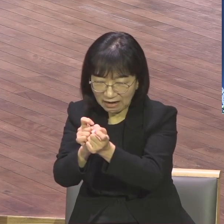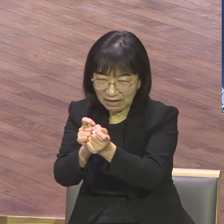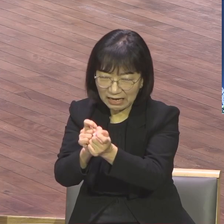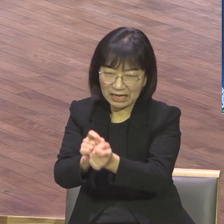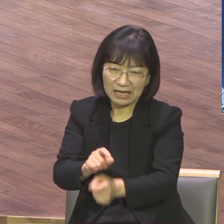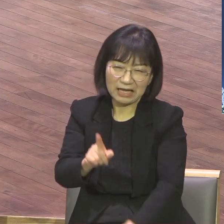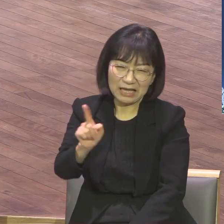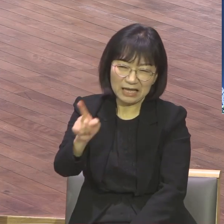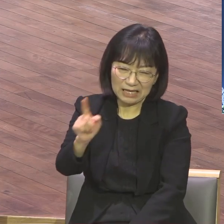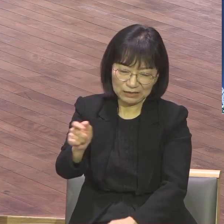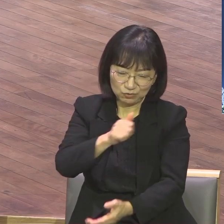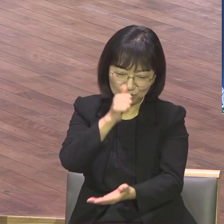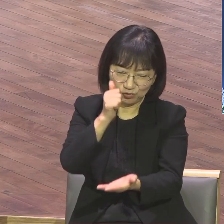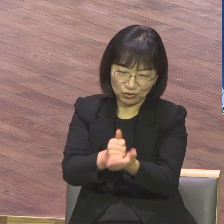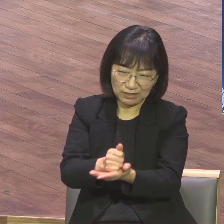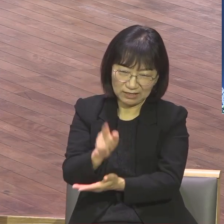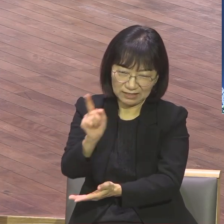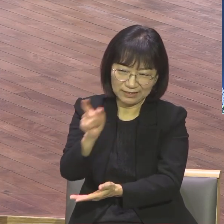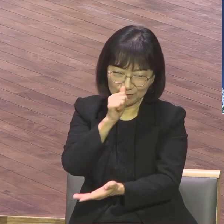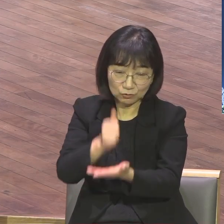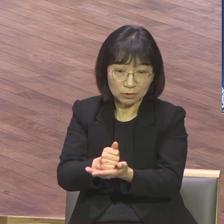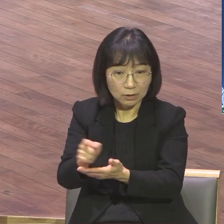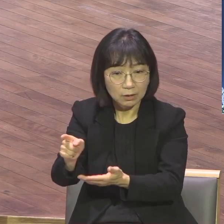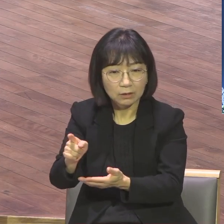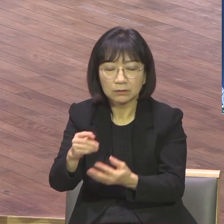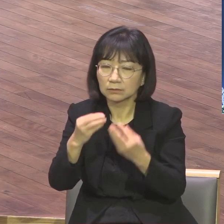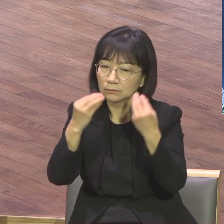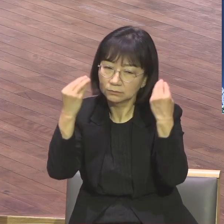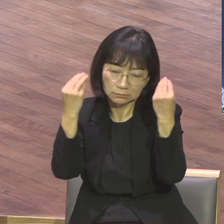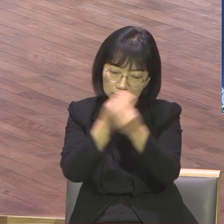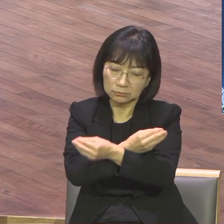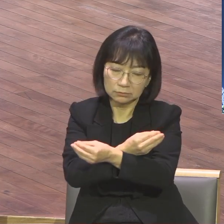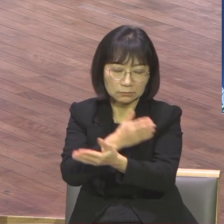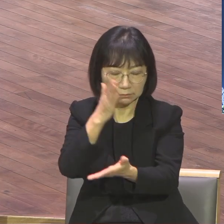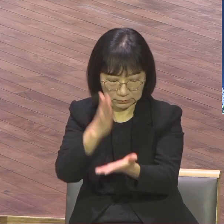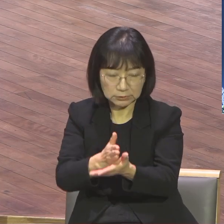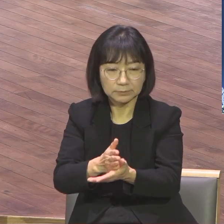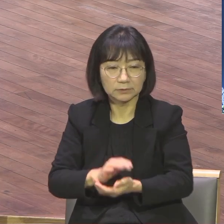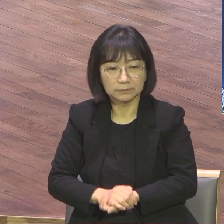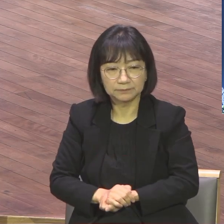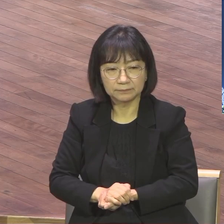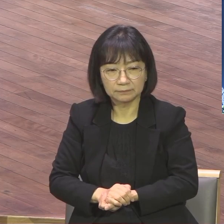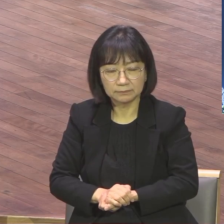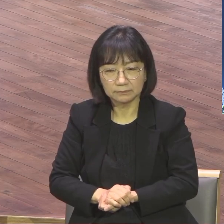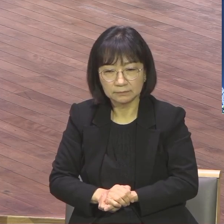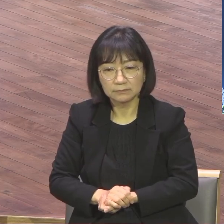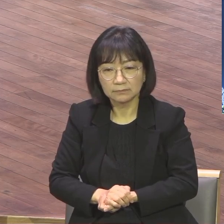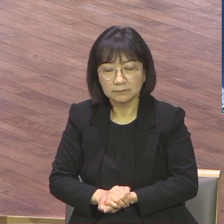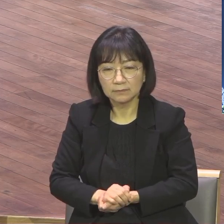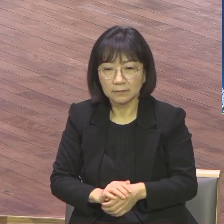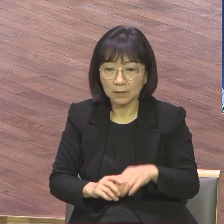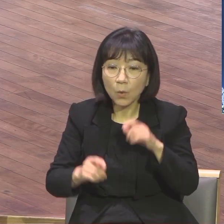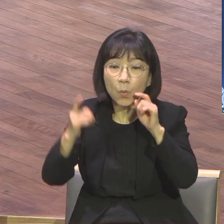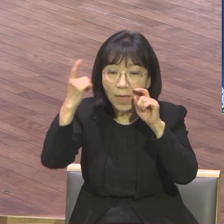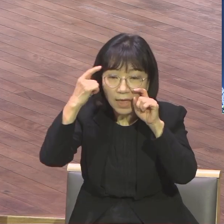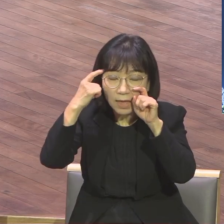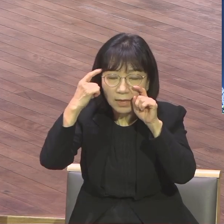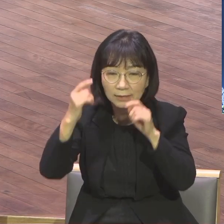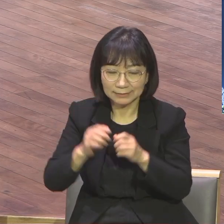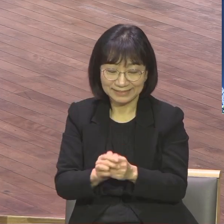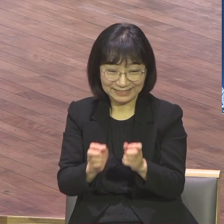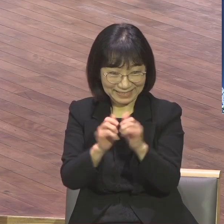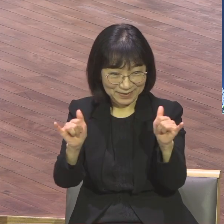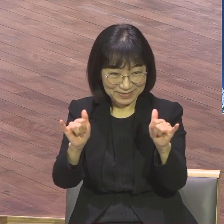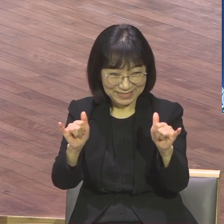무조건 죄부터 회개하라. 이것은요 좀 지혜롭지 못해요. 사실 인간의